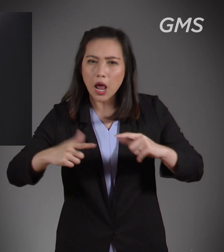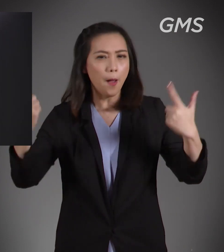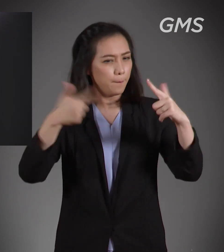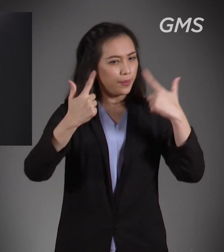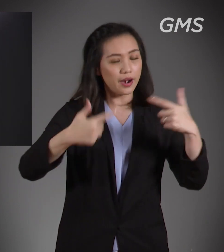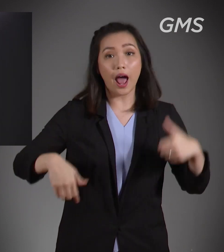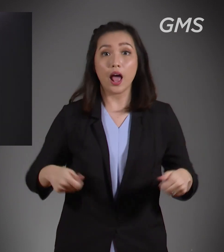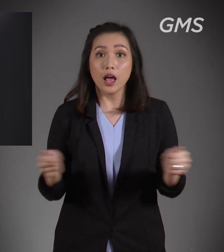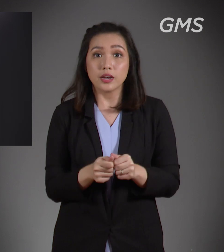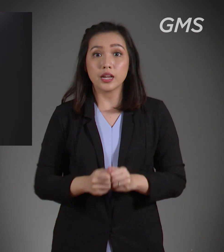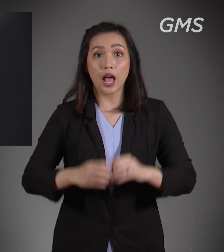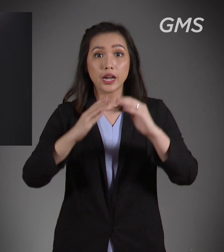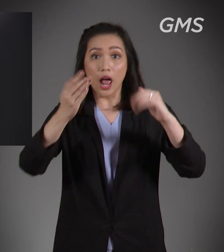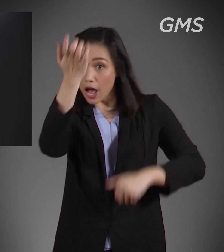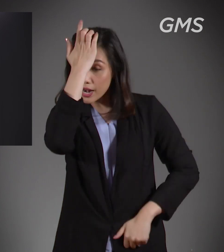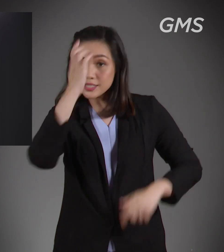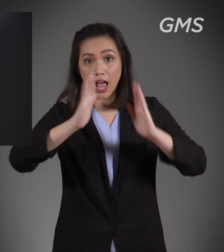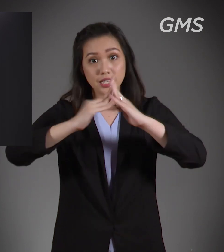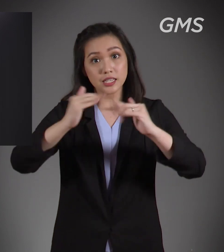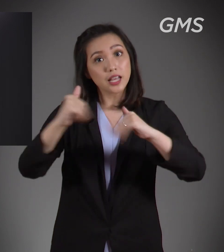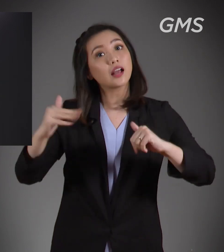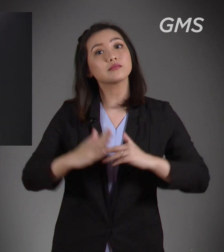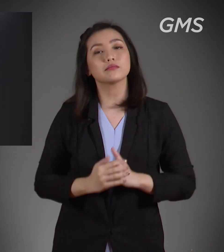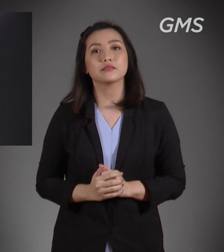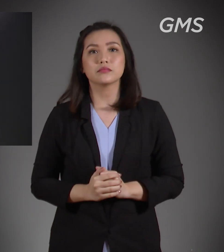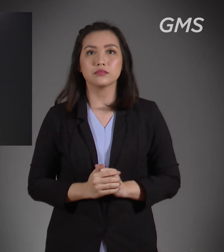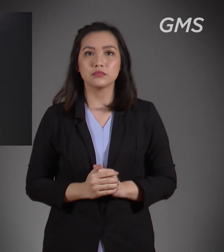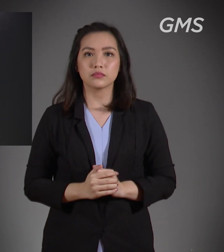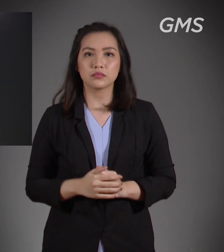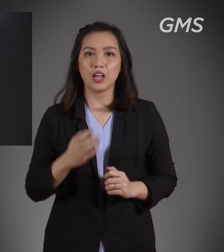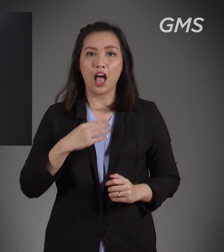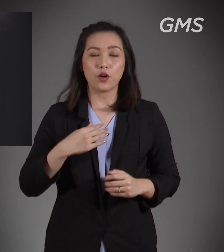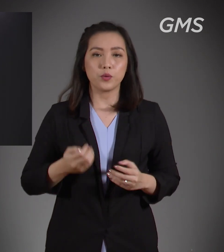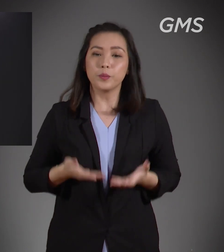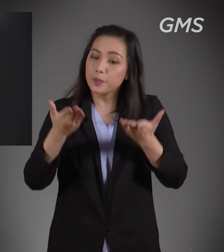tidak mau hukumku kan? Maka kamu berarti mau hukum dunia. Kuserahkan